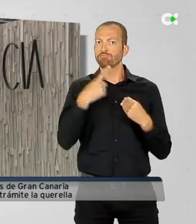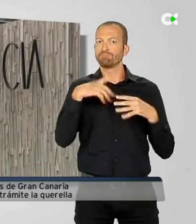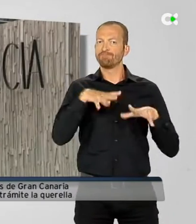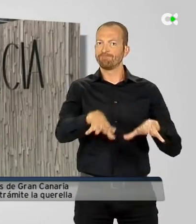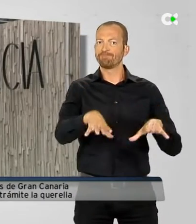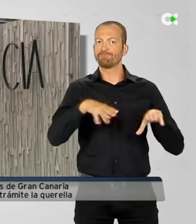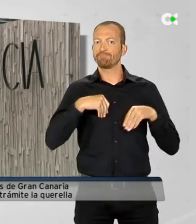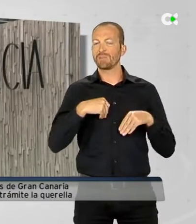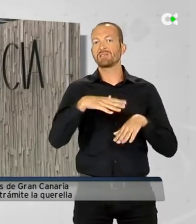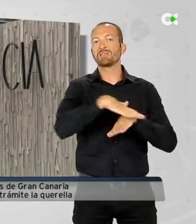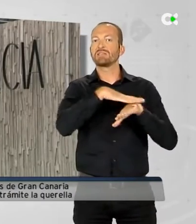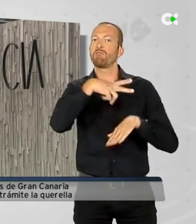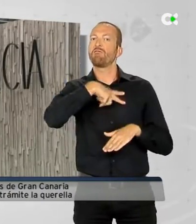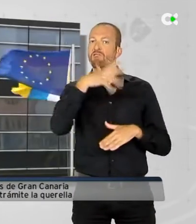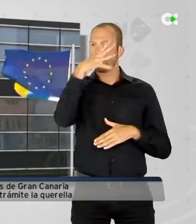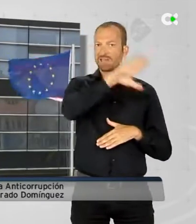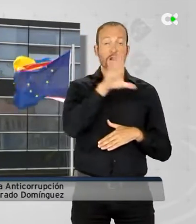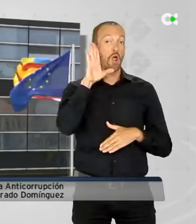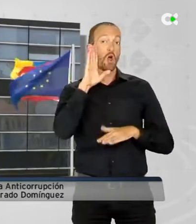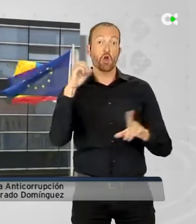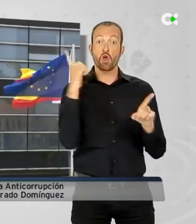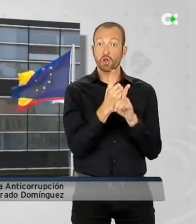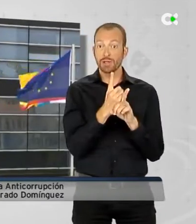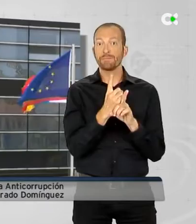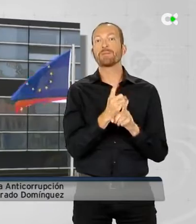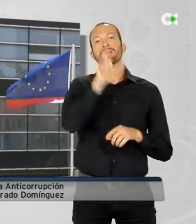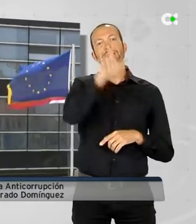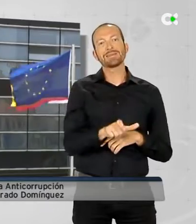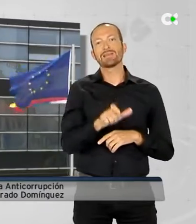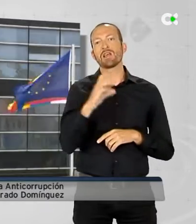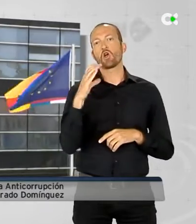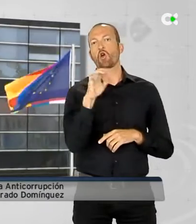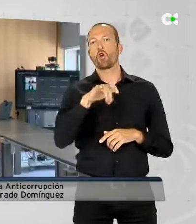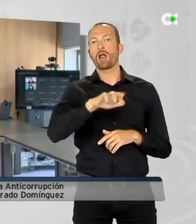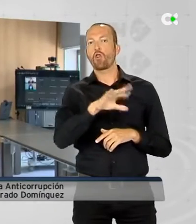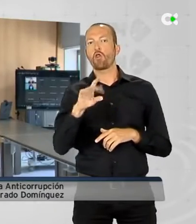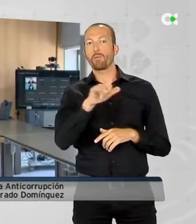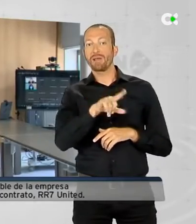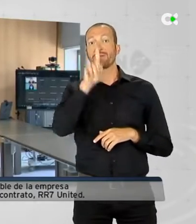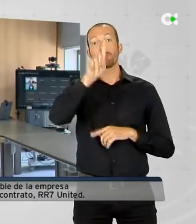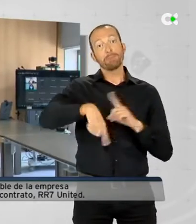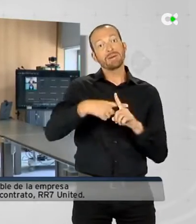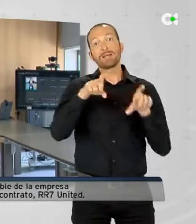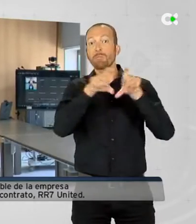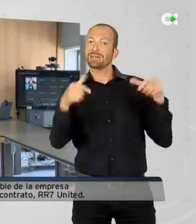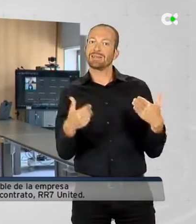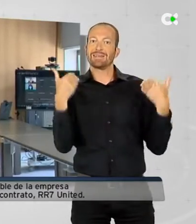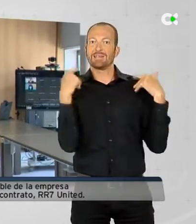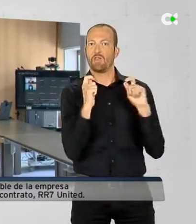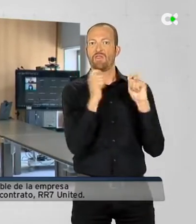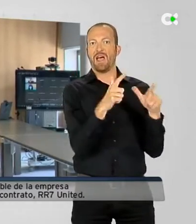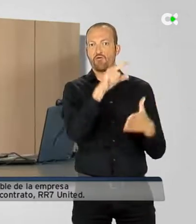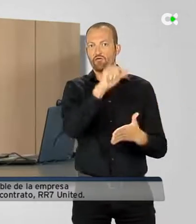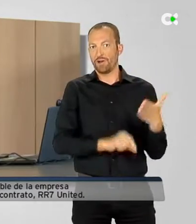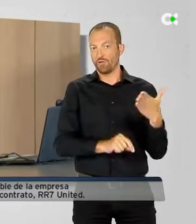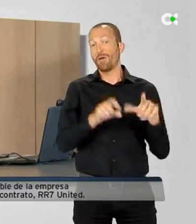Canaria ha admitido a trámite la querella de la Fiscalía Anticorrupción contra Conrado Domínguez y el responsable de la empresa adjudicataria